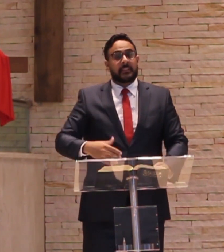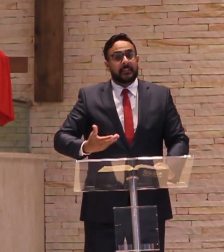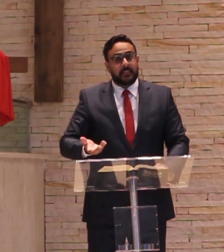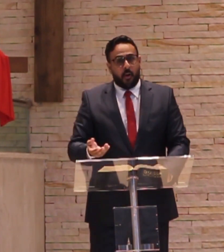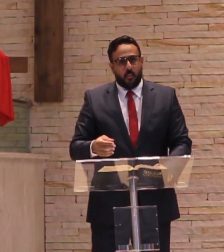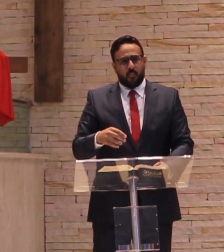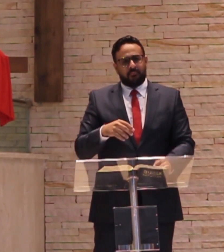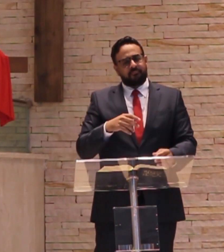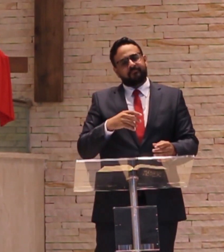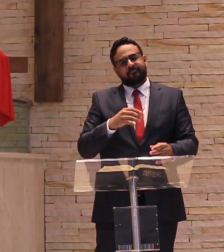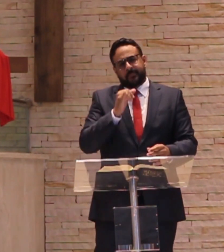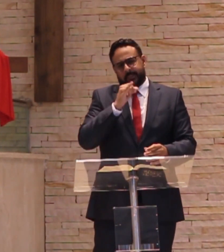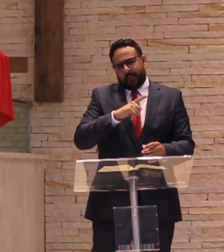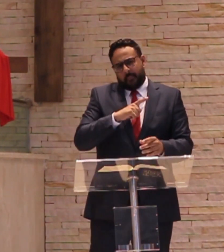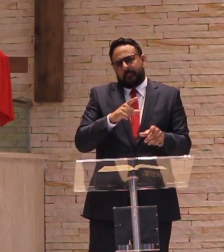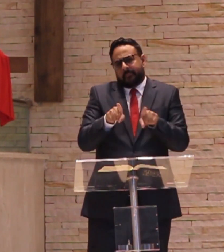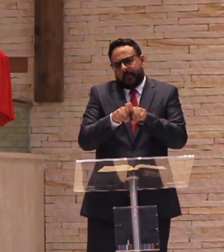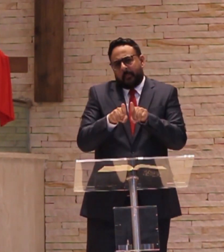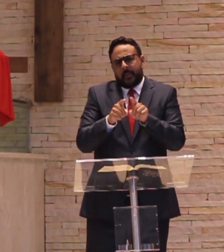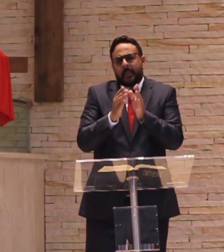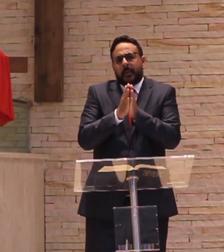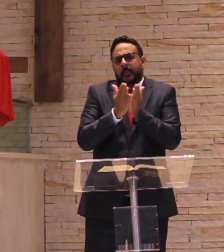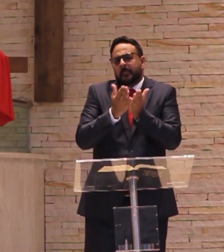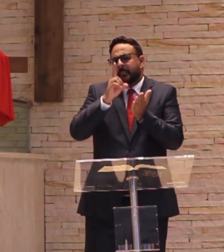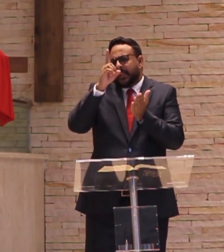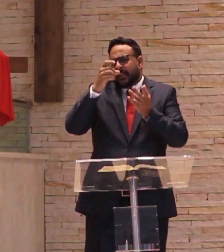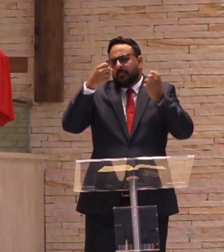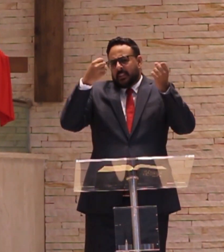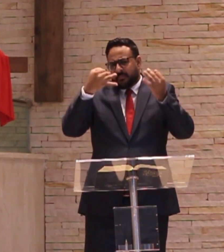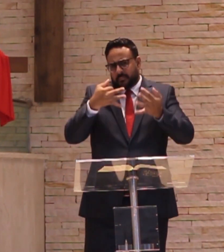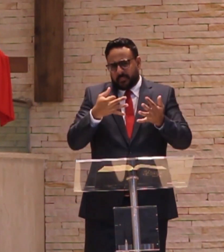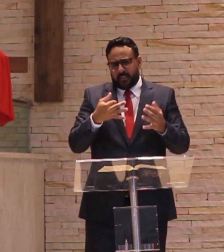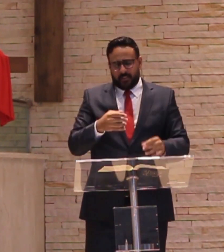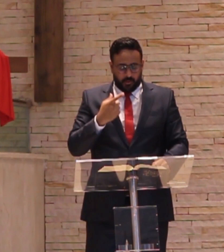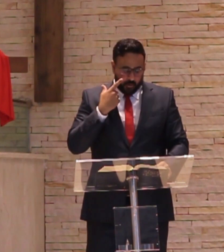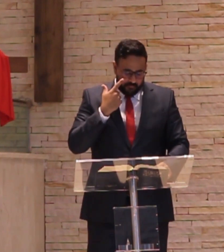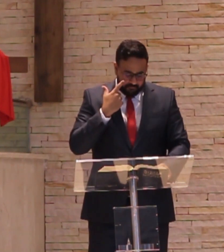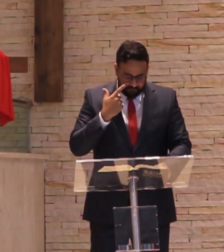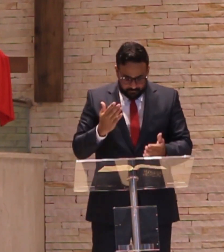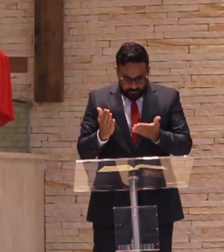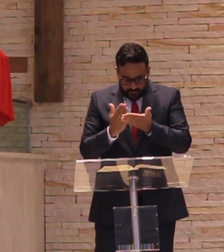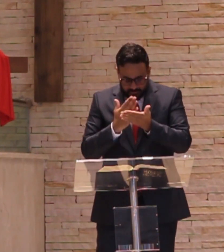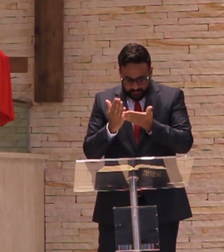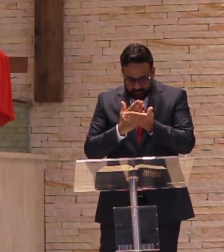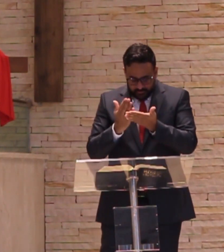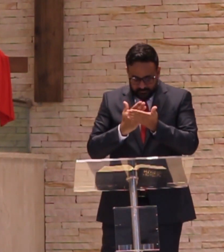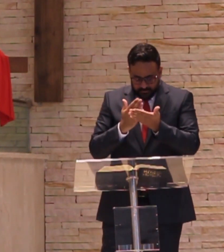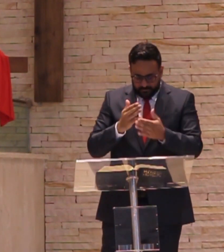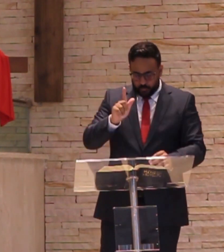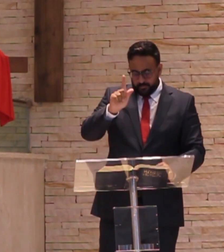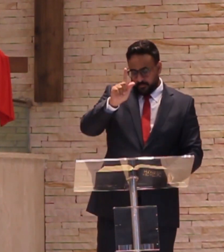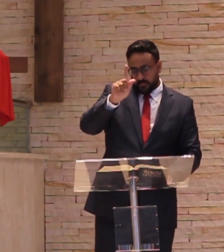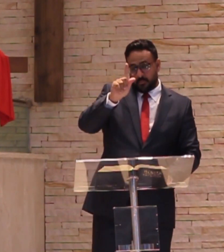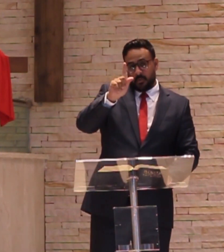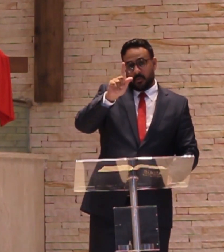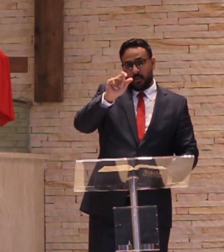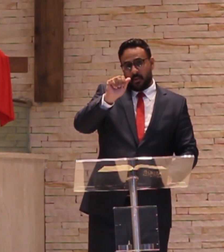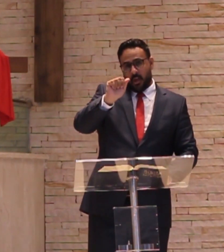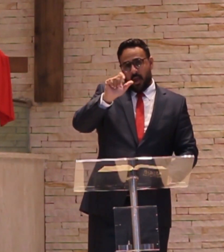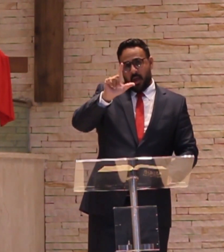de prejuízo ao sistema de governo do Império Romano. A gente vai ver na Bíblia, por exemplo, no livro de